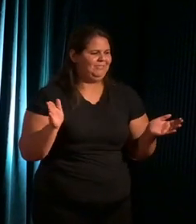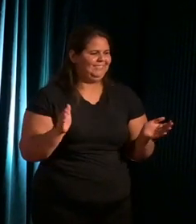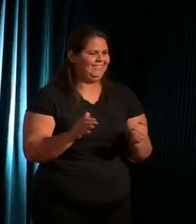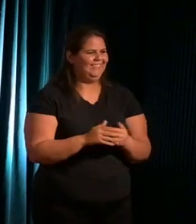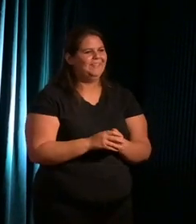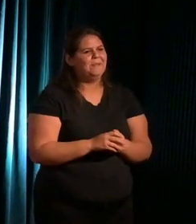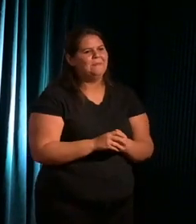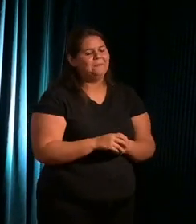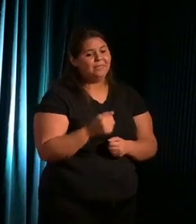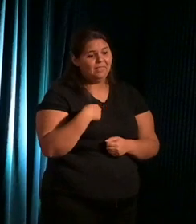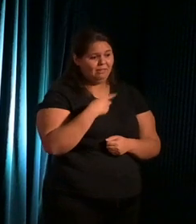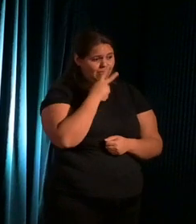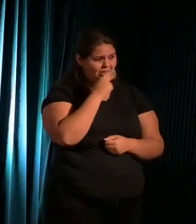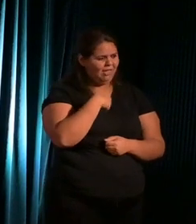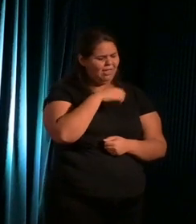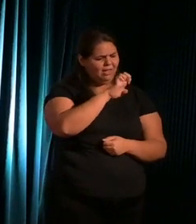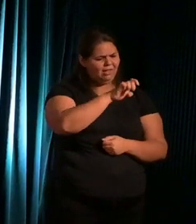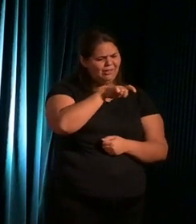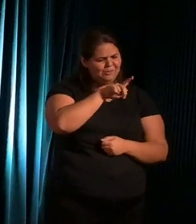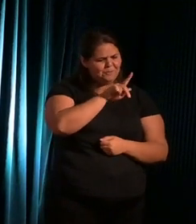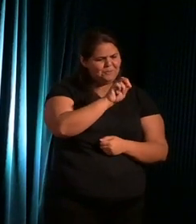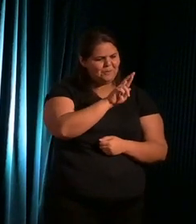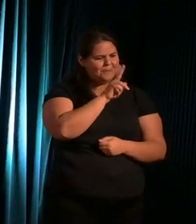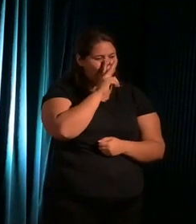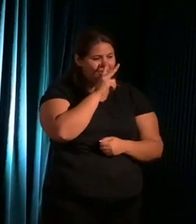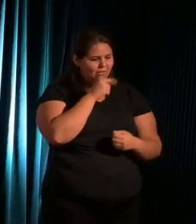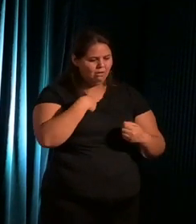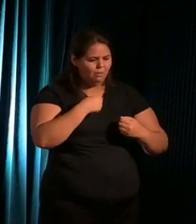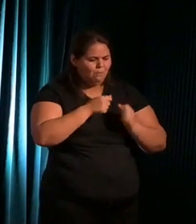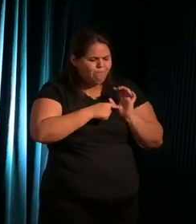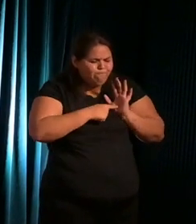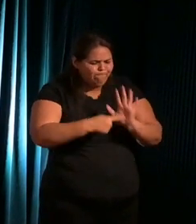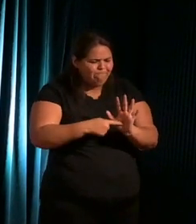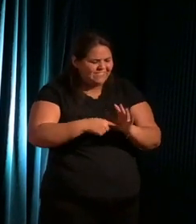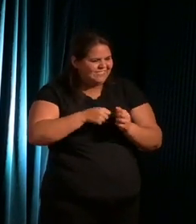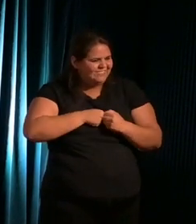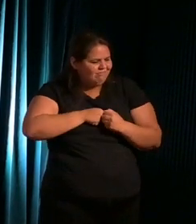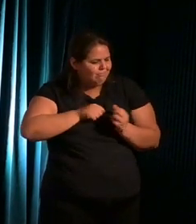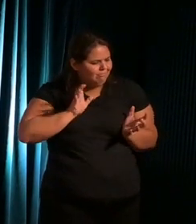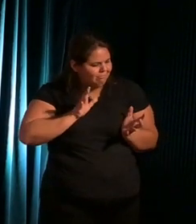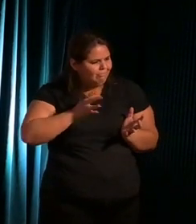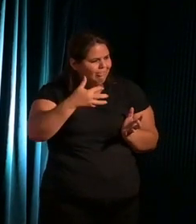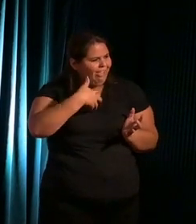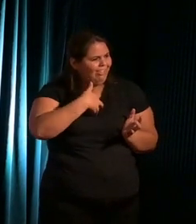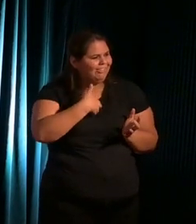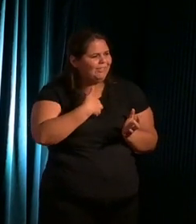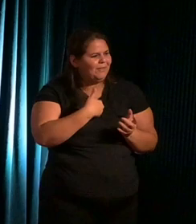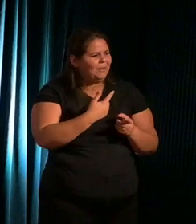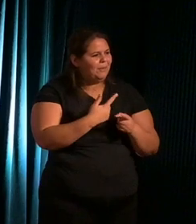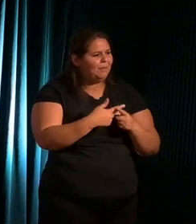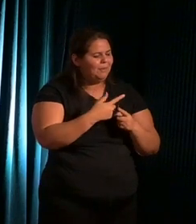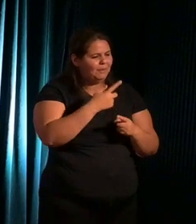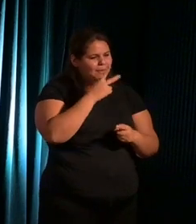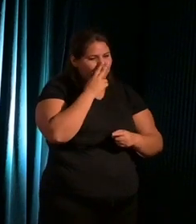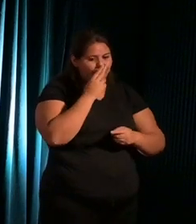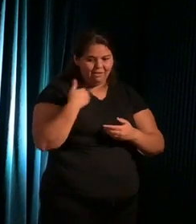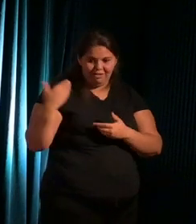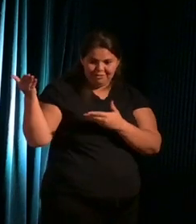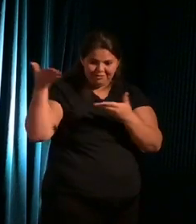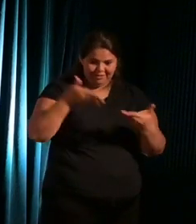Não, eu estou me expondo, eu estou me rasgando, eu estou fazendo um araquiri de mim